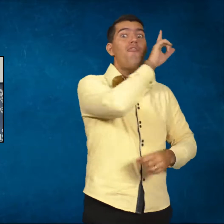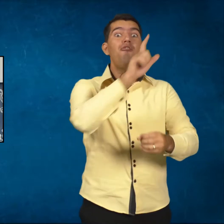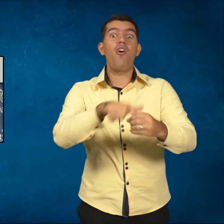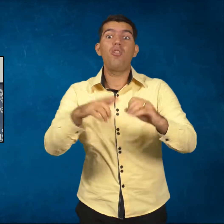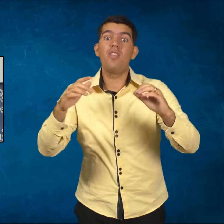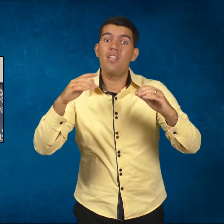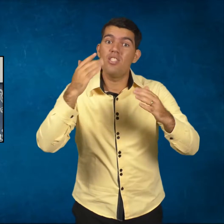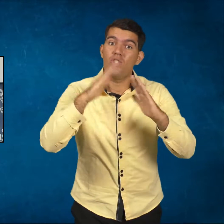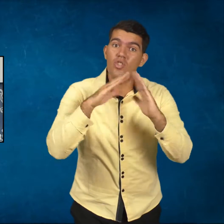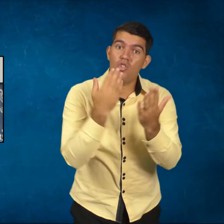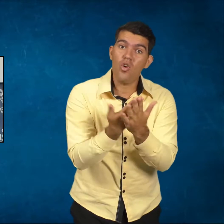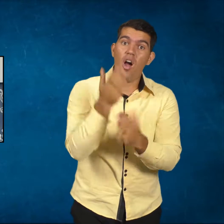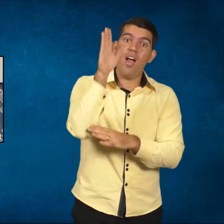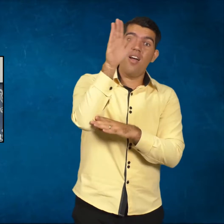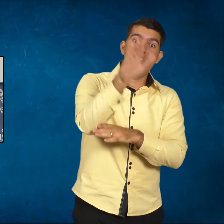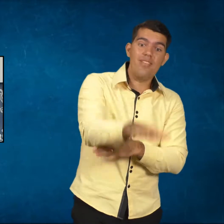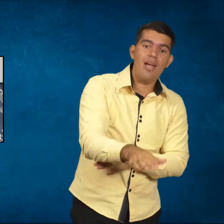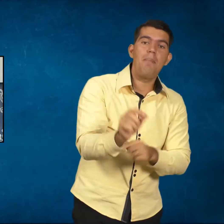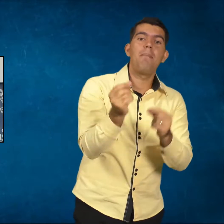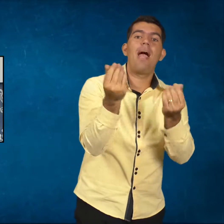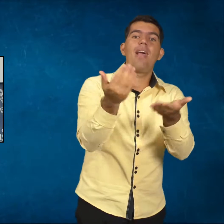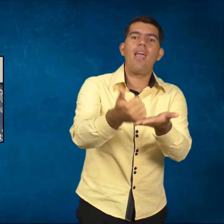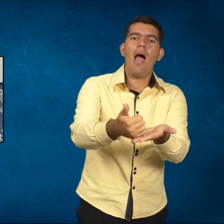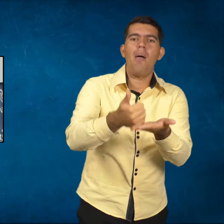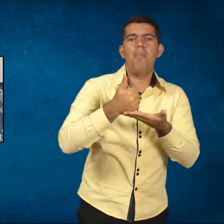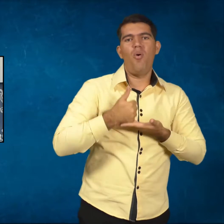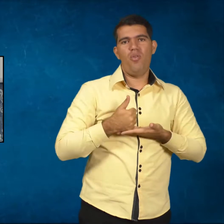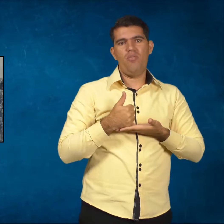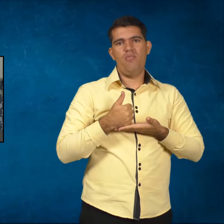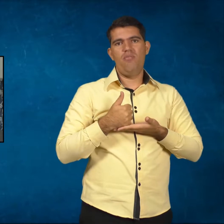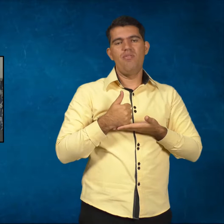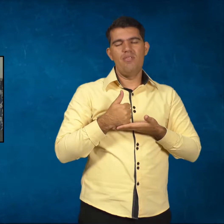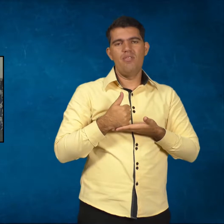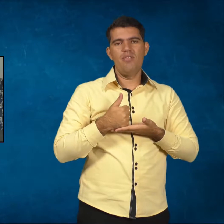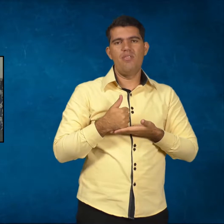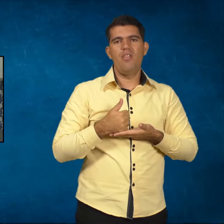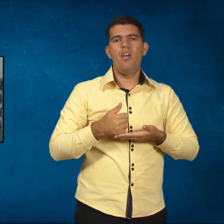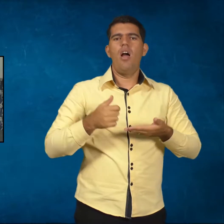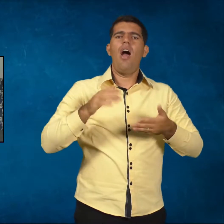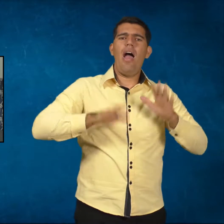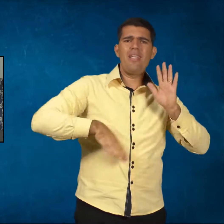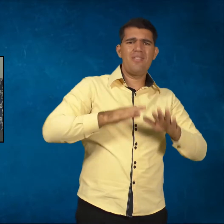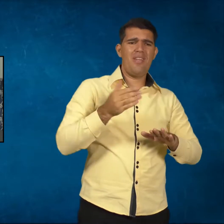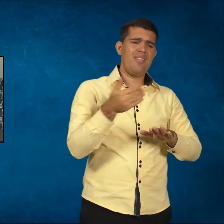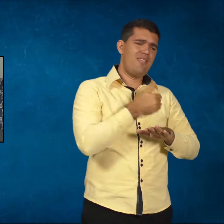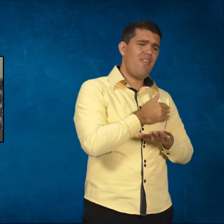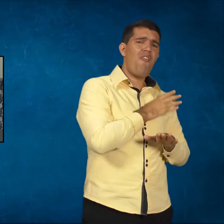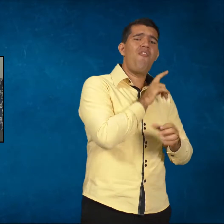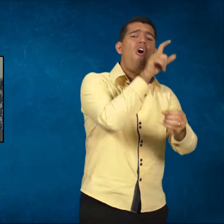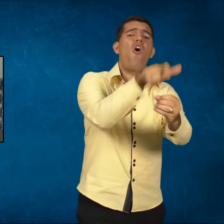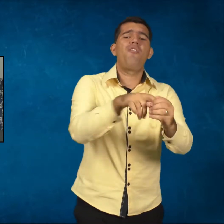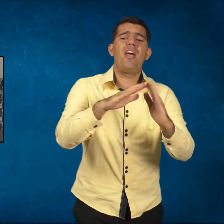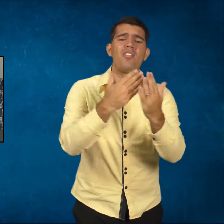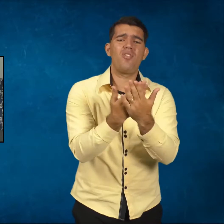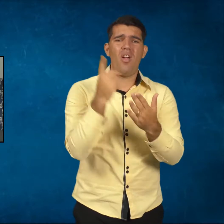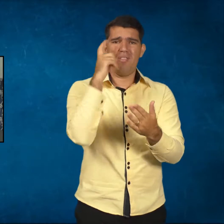o apoio especializado no contraturno. Alguns têm dificuldade de voltar, alguns têm dificuldade com o